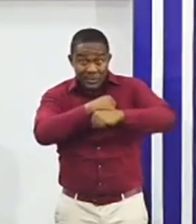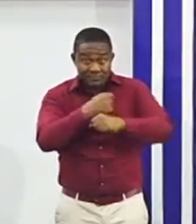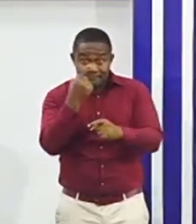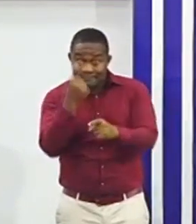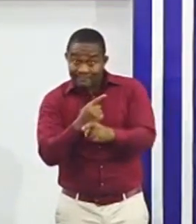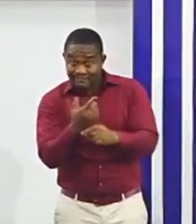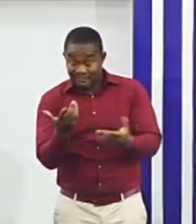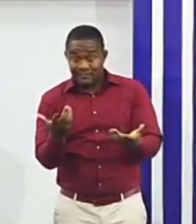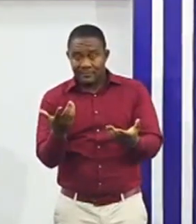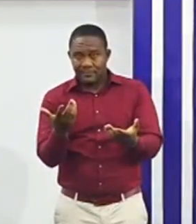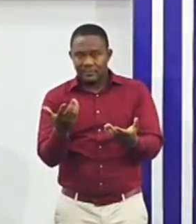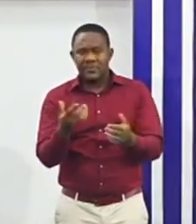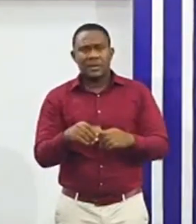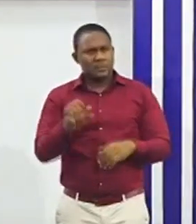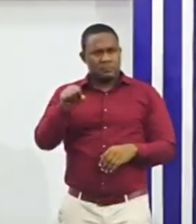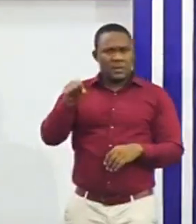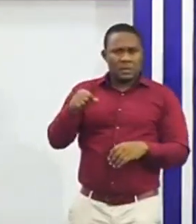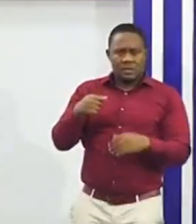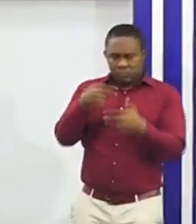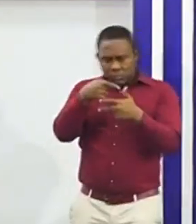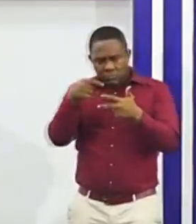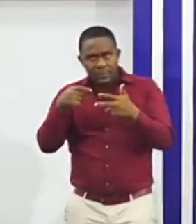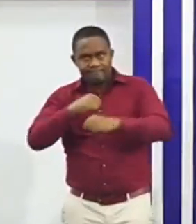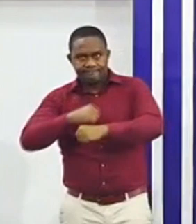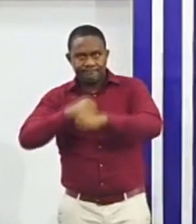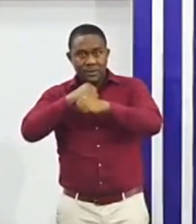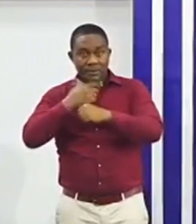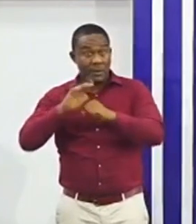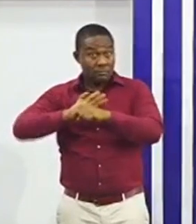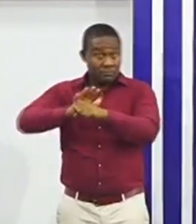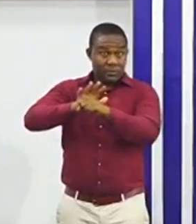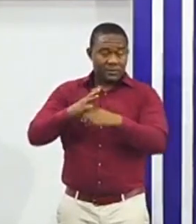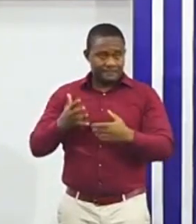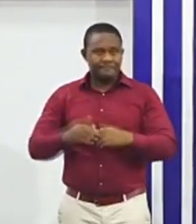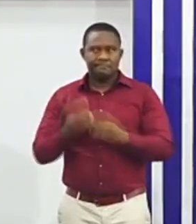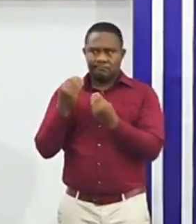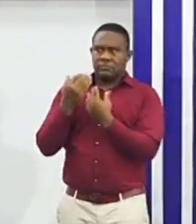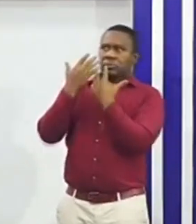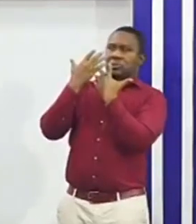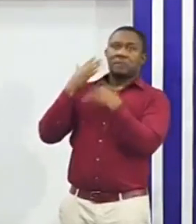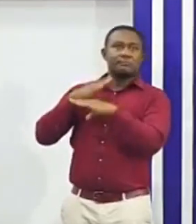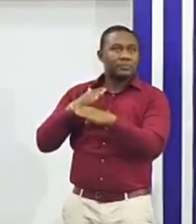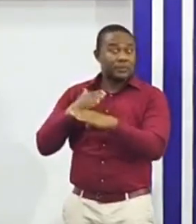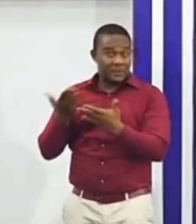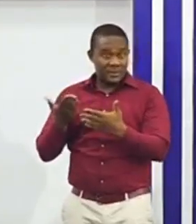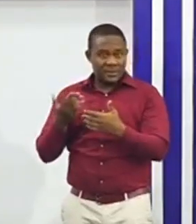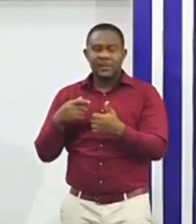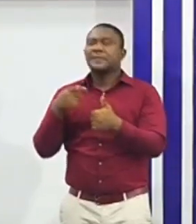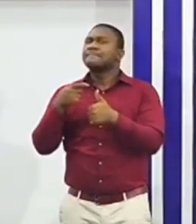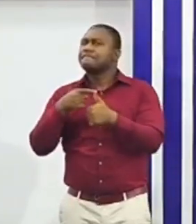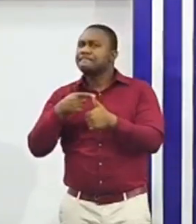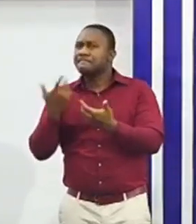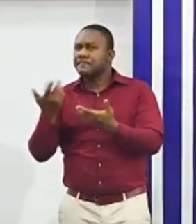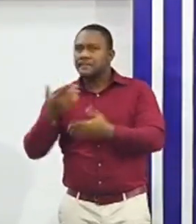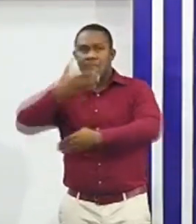pagabonso apalunga intendaza yelka iyina mrimi yini ekwawane agana tin a anga tare